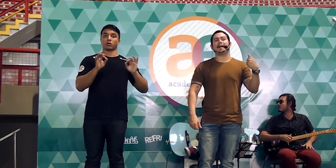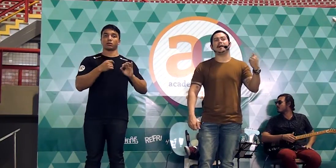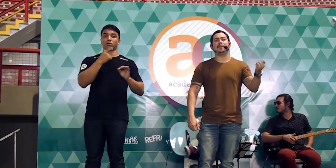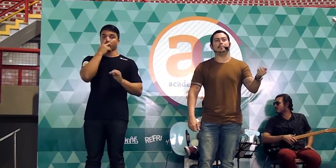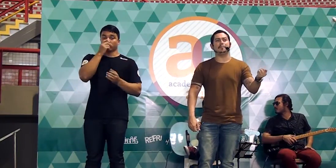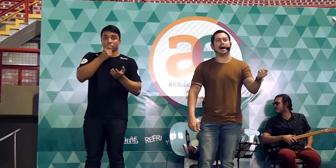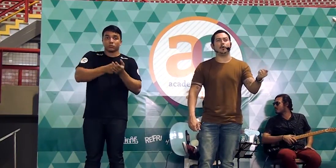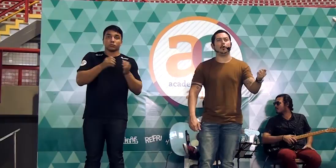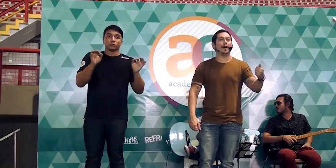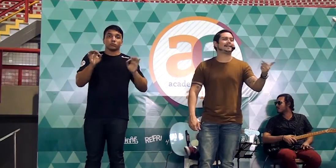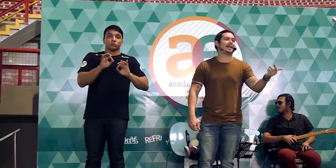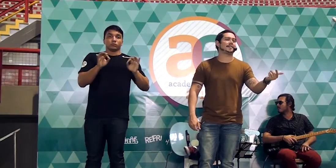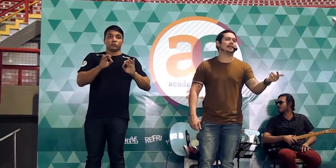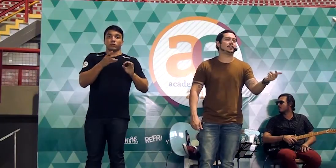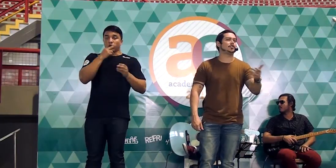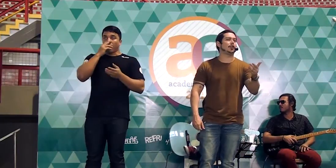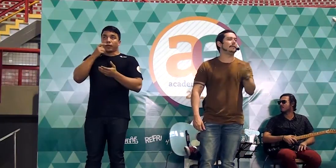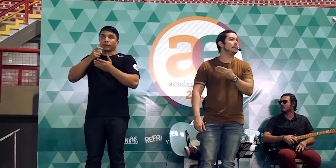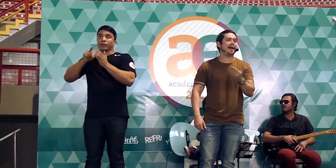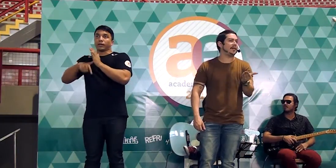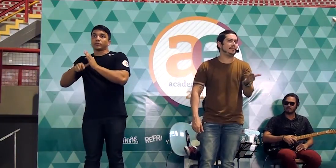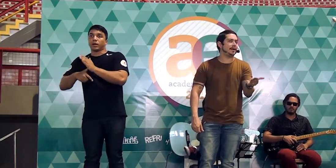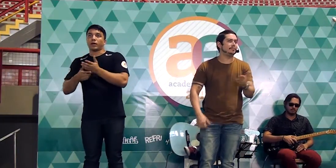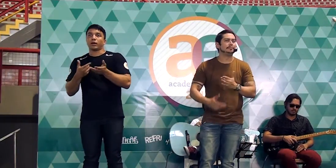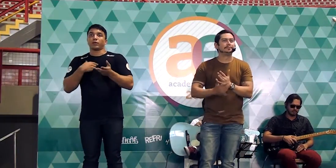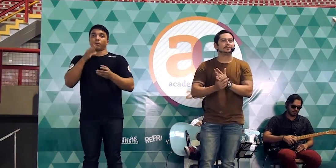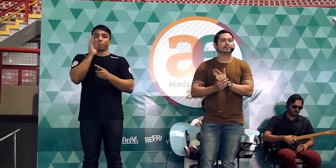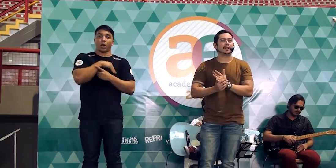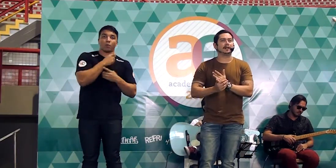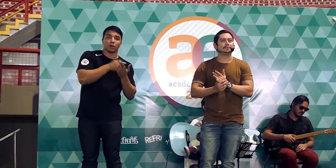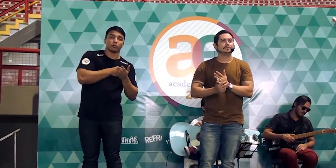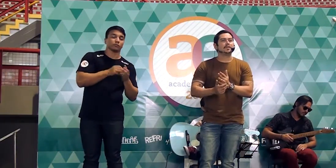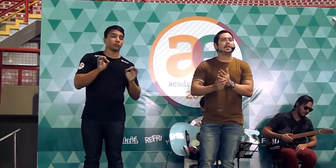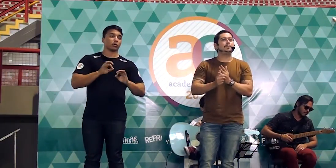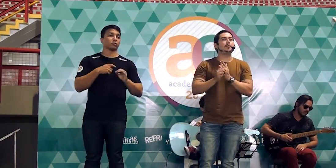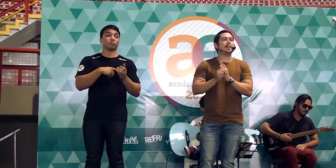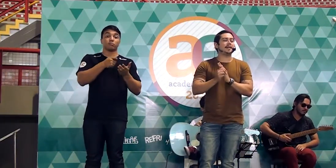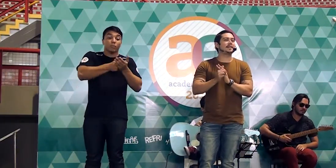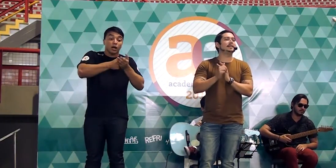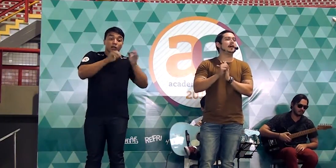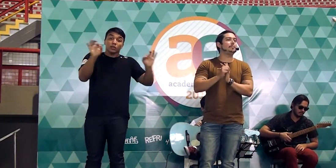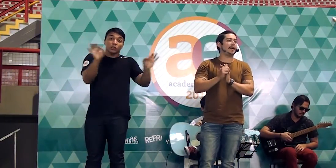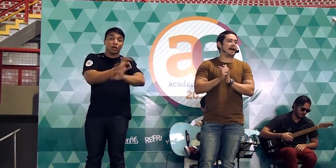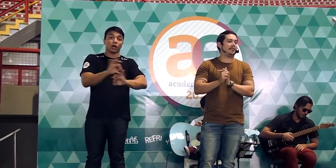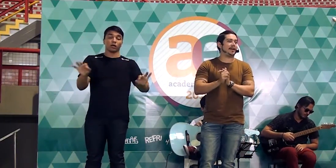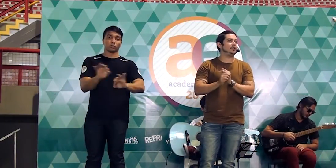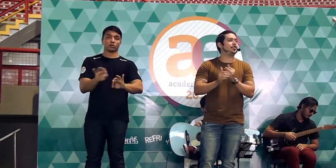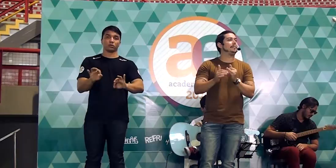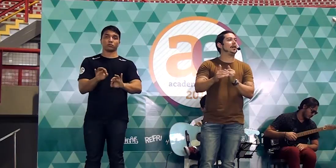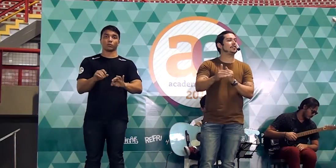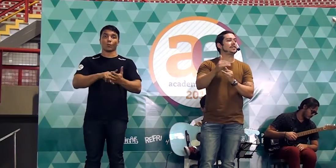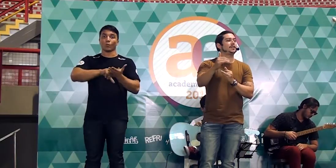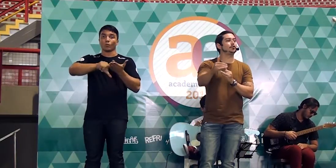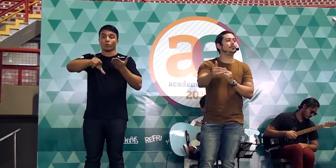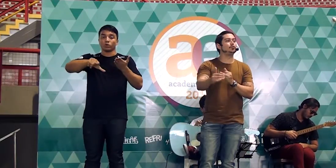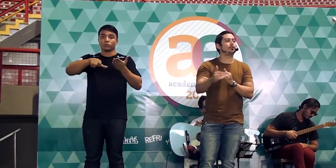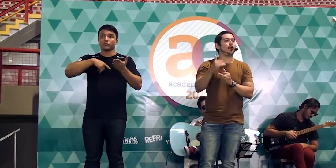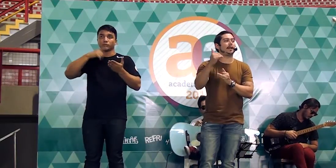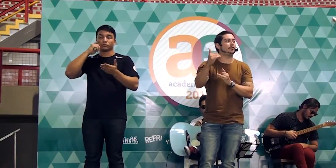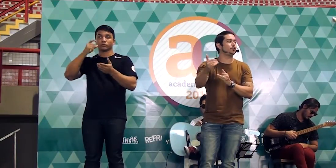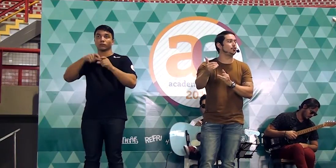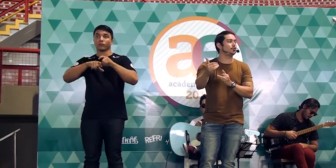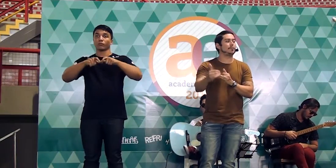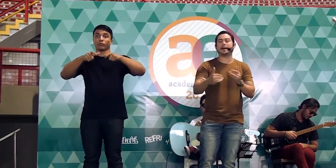não pagava mal ou atrasado, a gente só não pagava mesmo, tá? E para um país que não pagava e tinha a maior dívida do